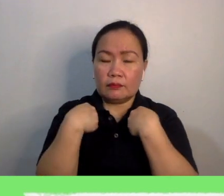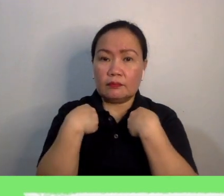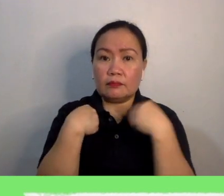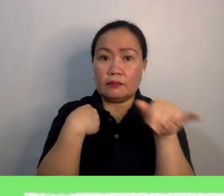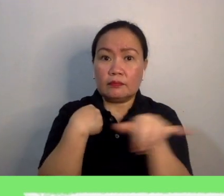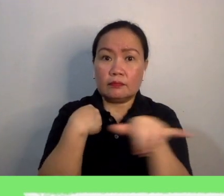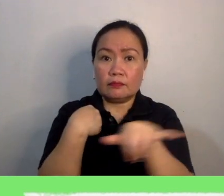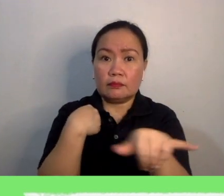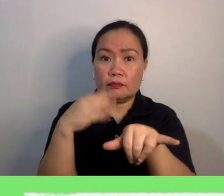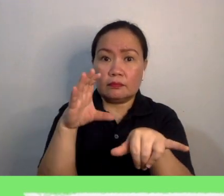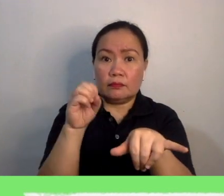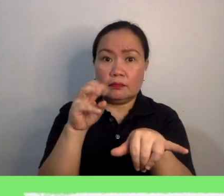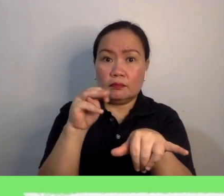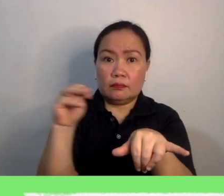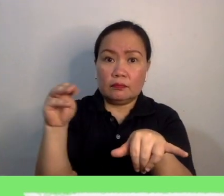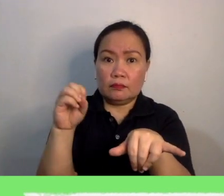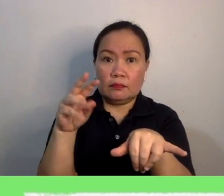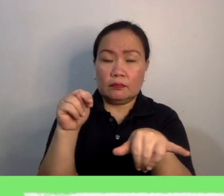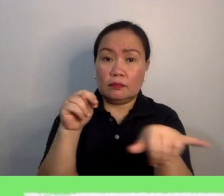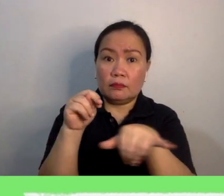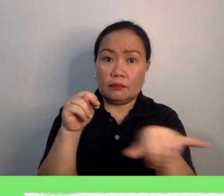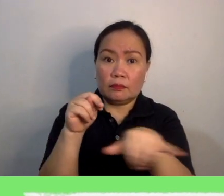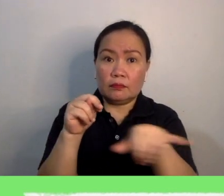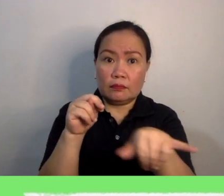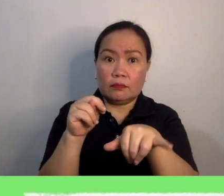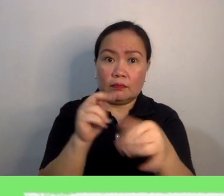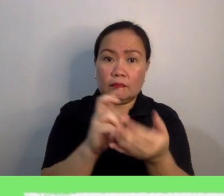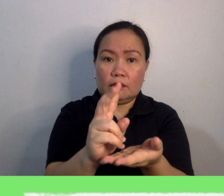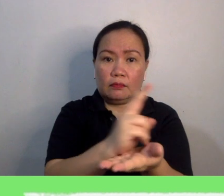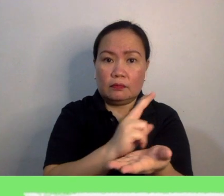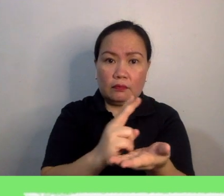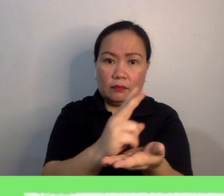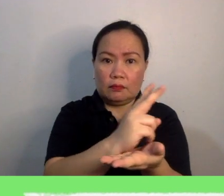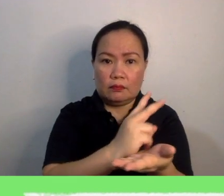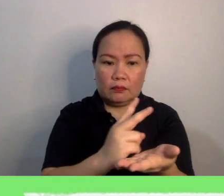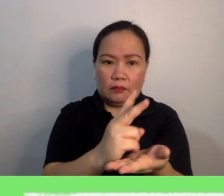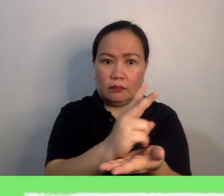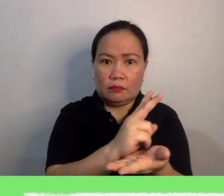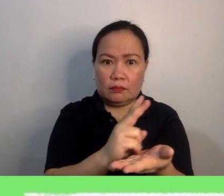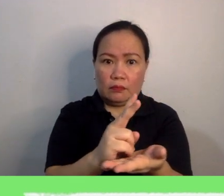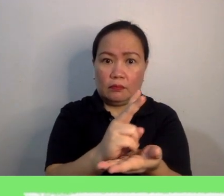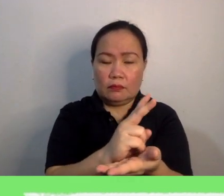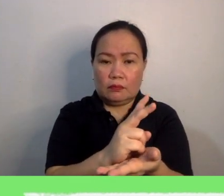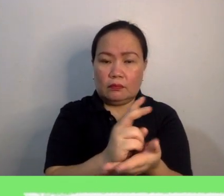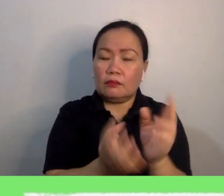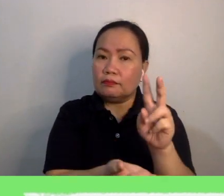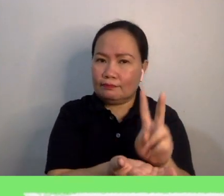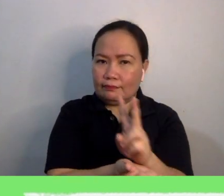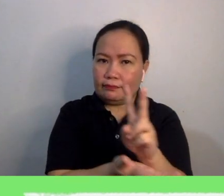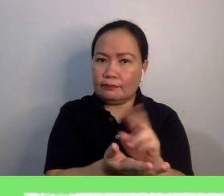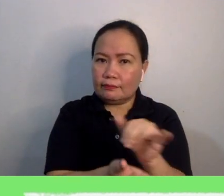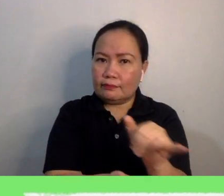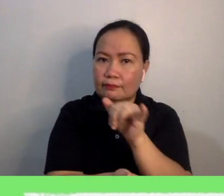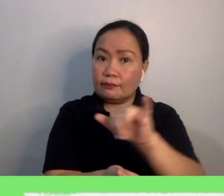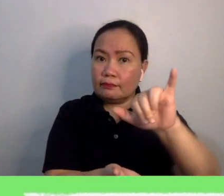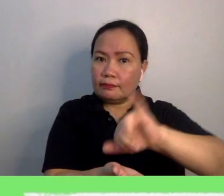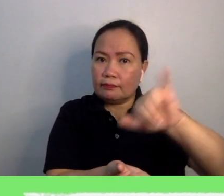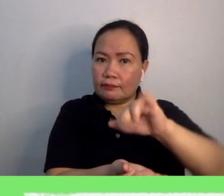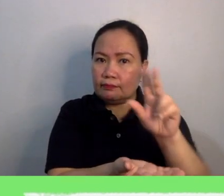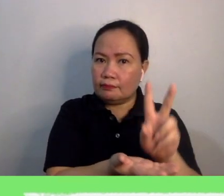common vertex. So, as you can see, yung angle 1 mo, ito yung vertex niya. Yung angle 2 mo, ito rin yung vertex